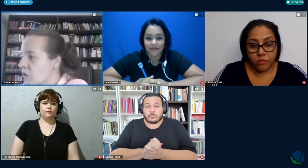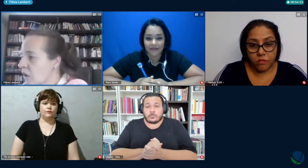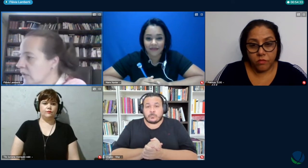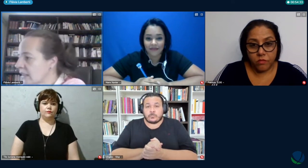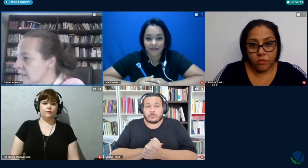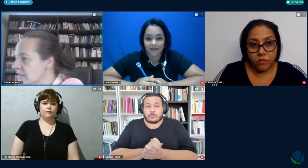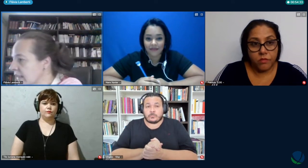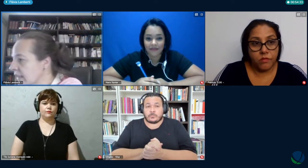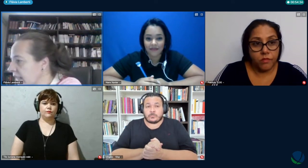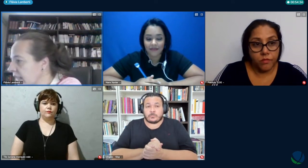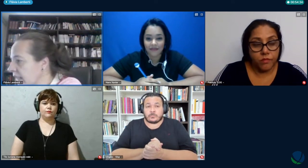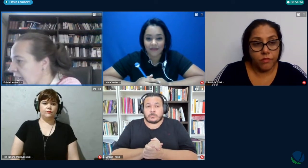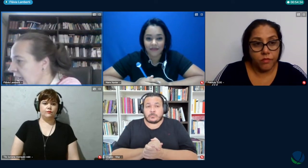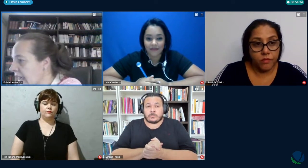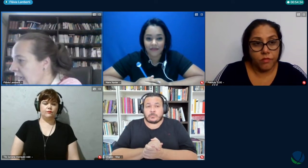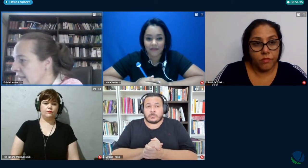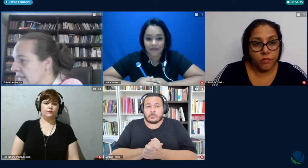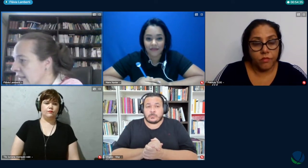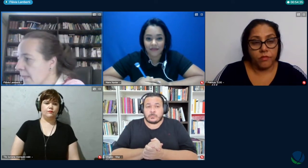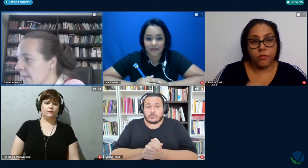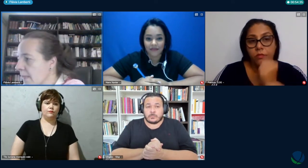E as outras...